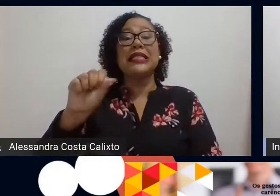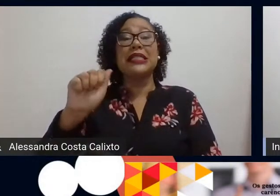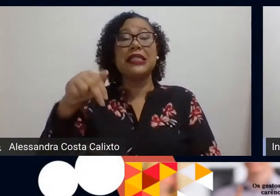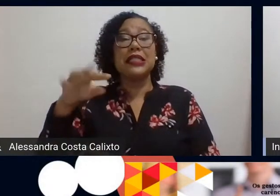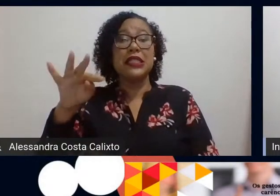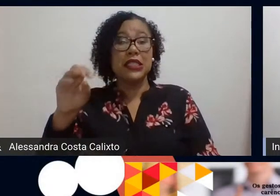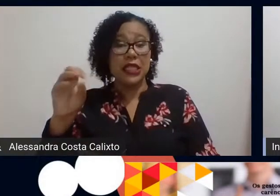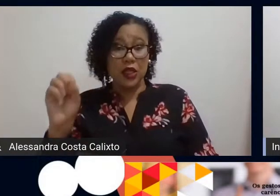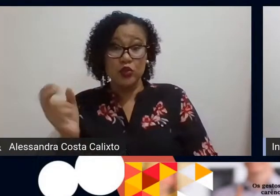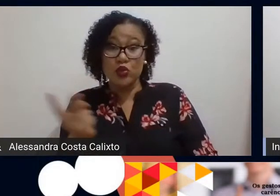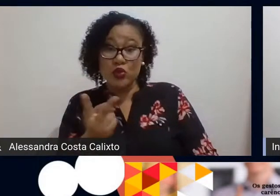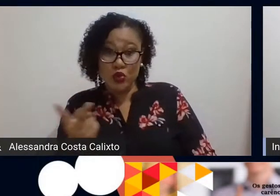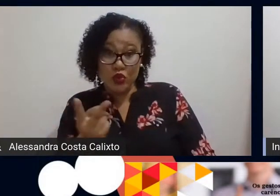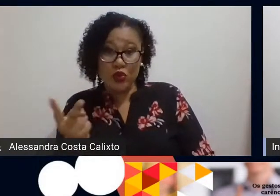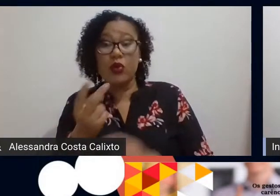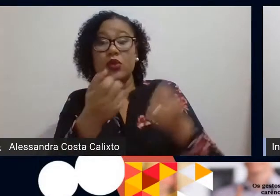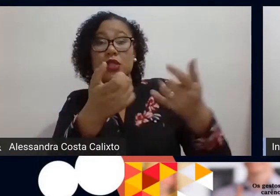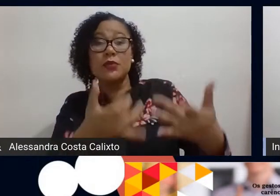gentileza.